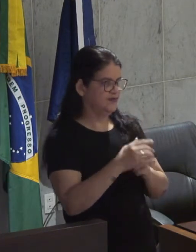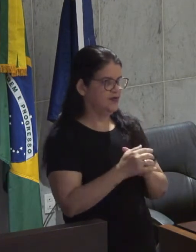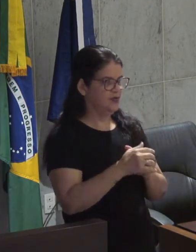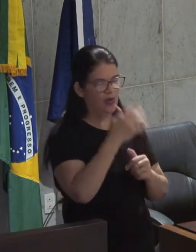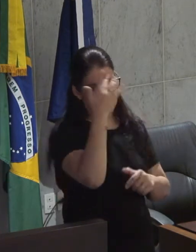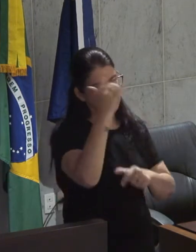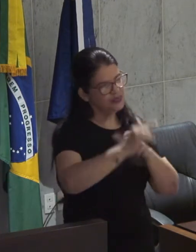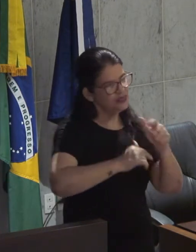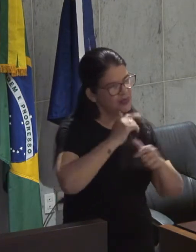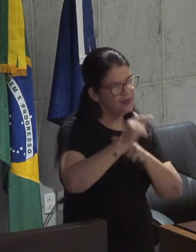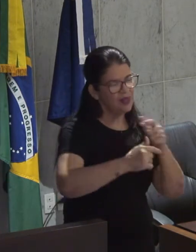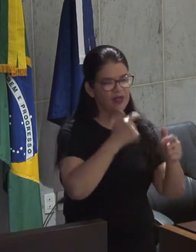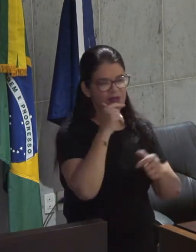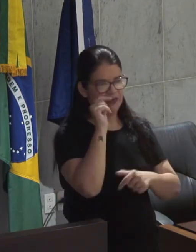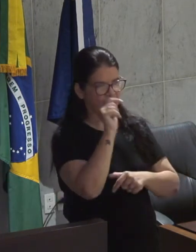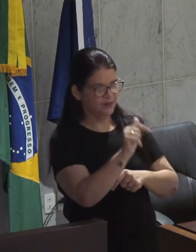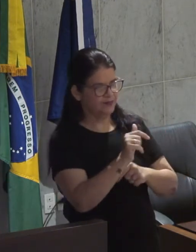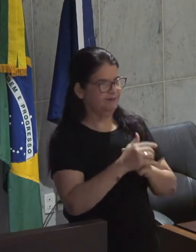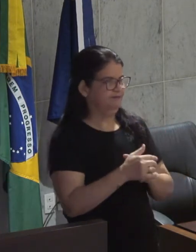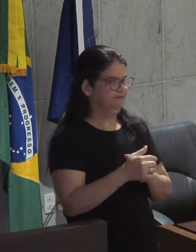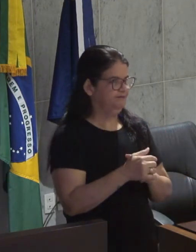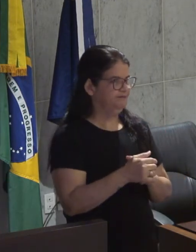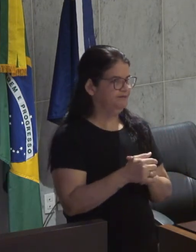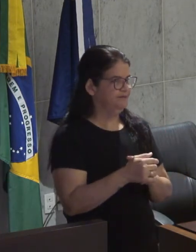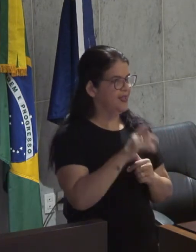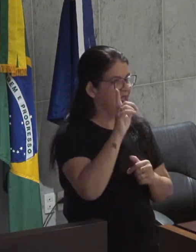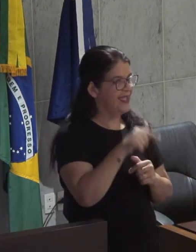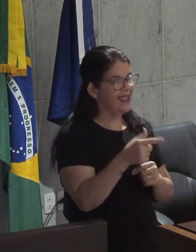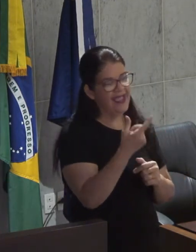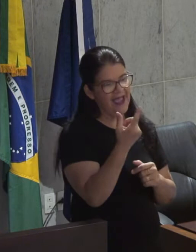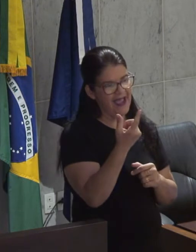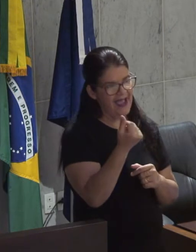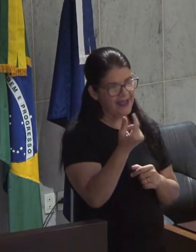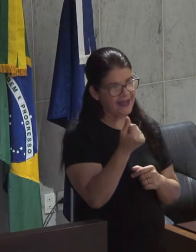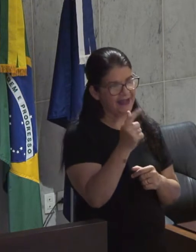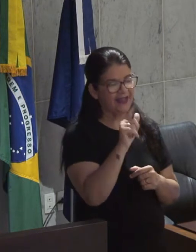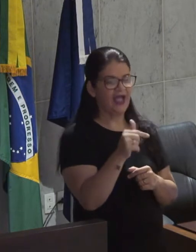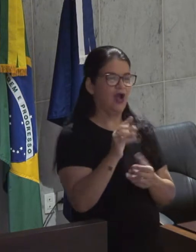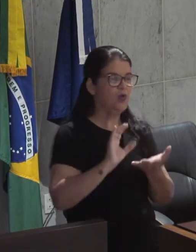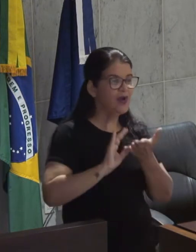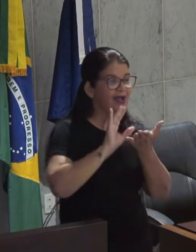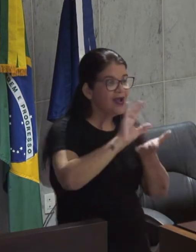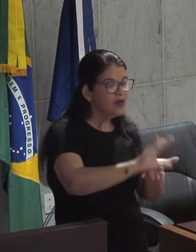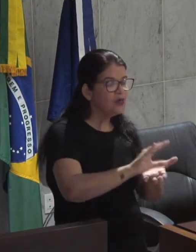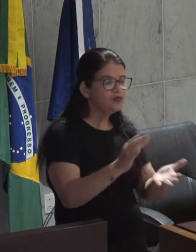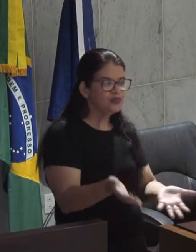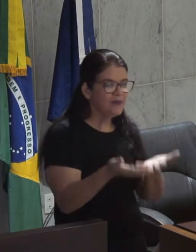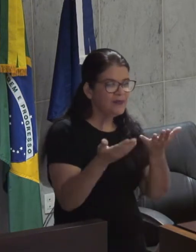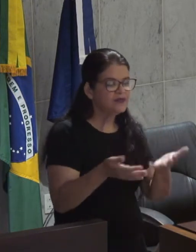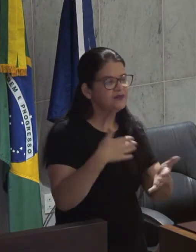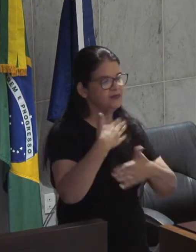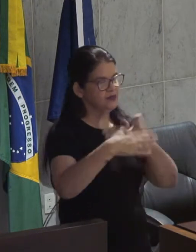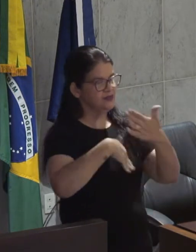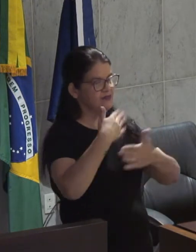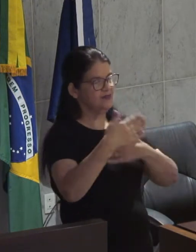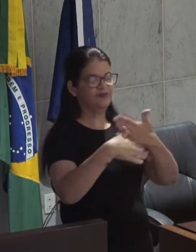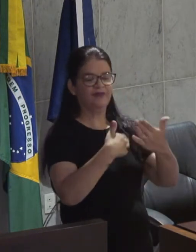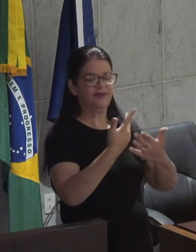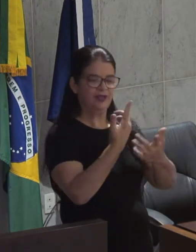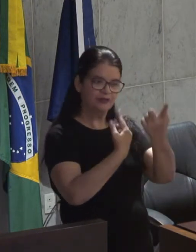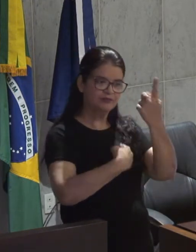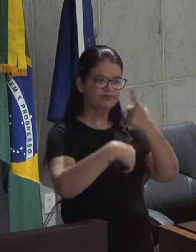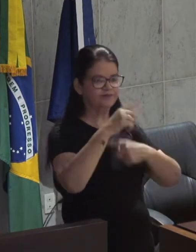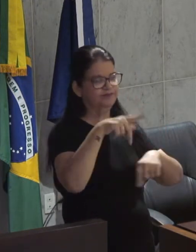um trabalhador, de uma trabalhadora. É a renda, é o recurso que impulsiona o desenvolvimento desse país,